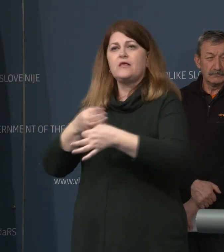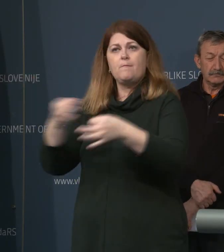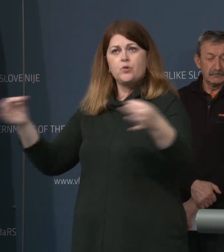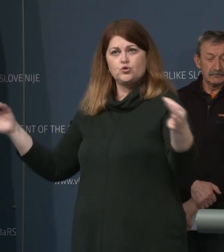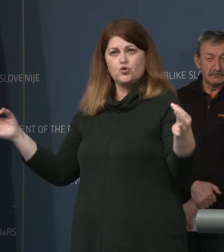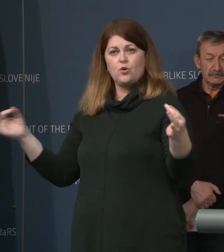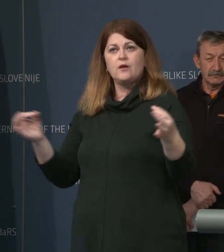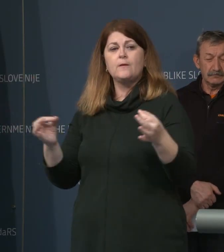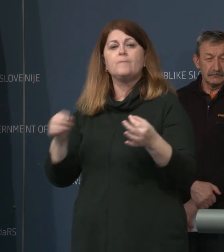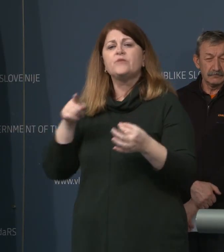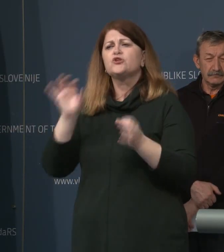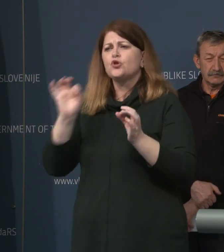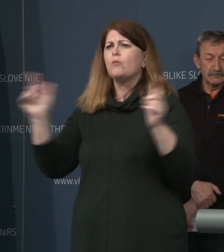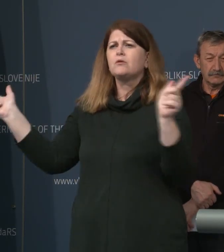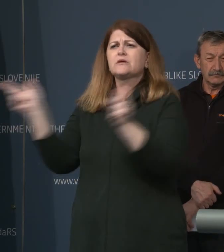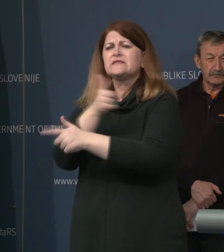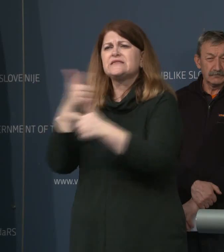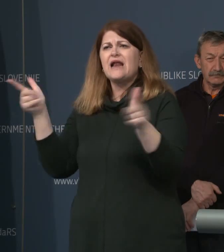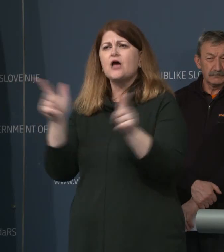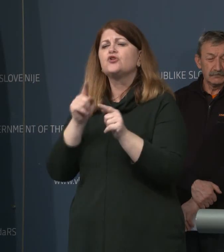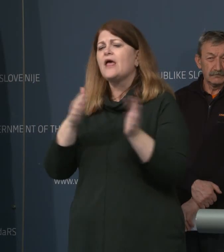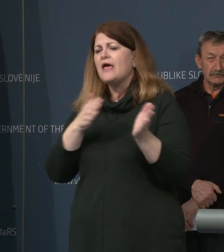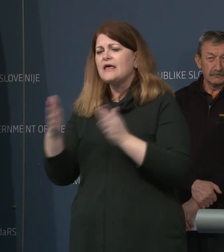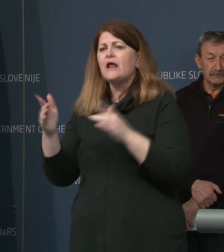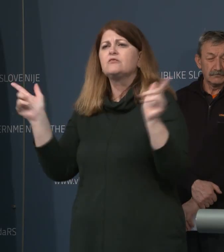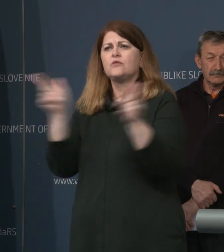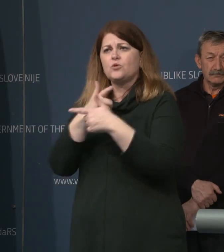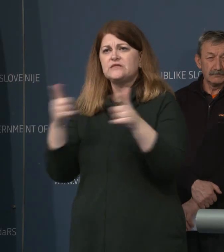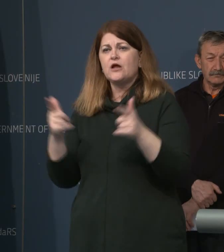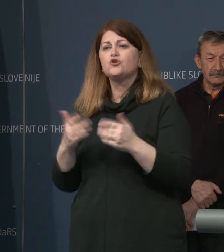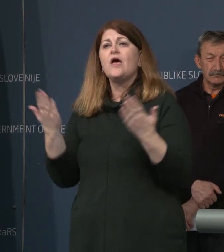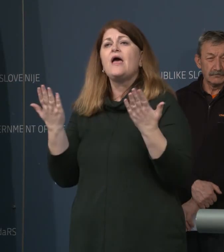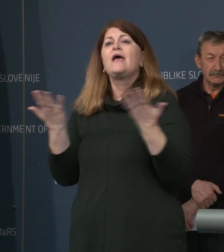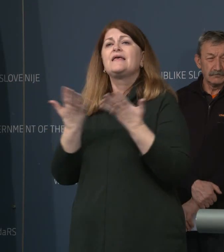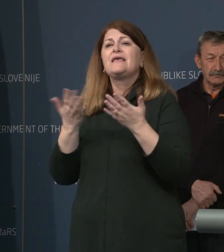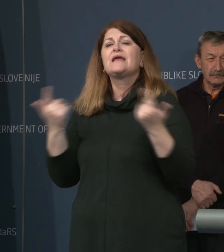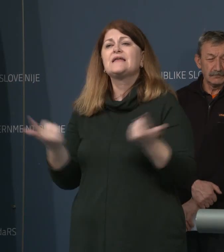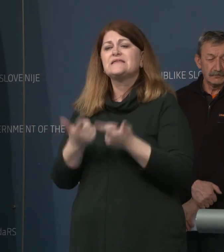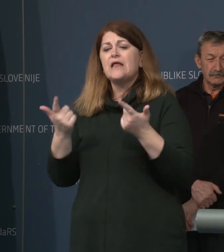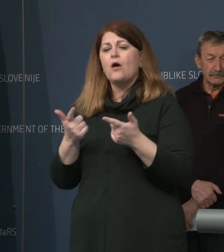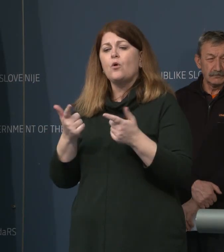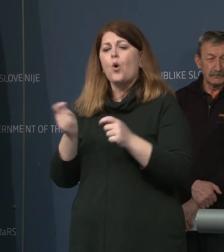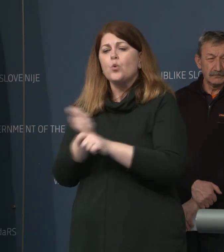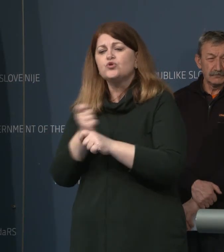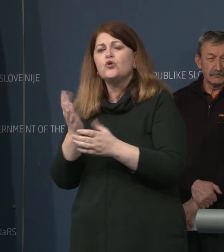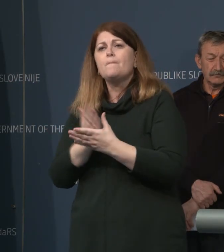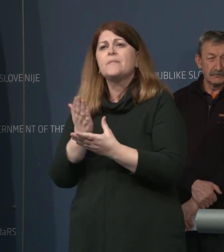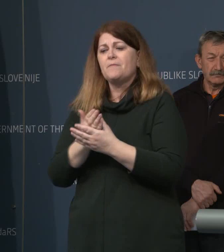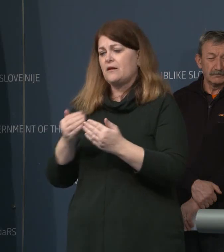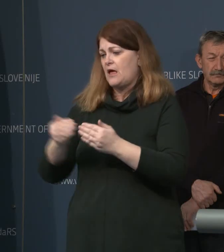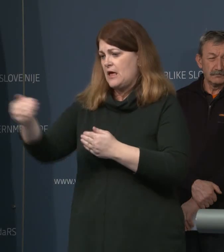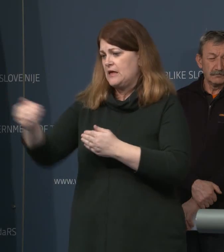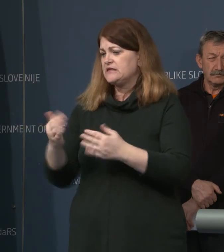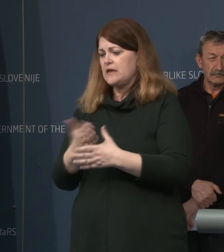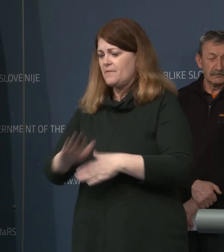ki so dobro prezračeni in se jih redno zrači, kjer se lahko vzdržuje primerna razdalja